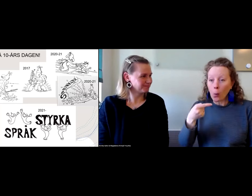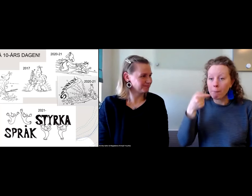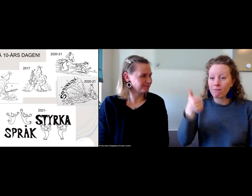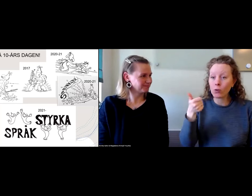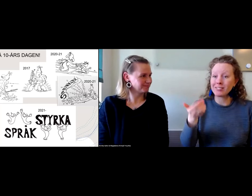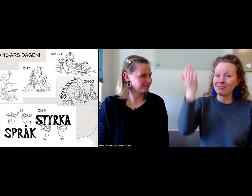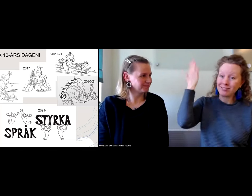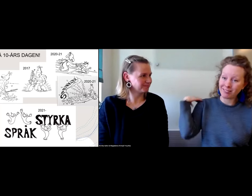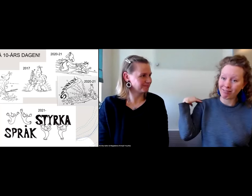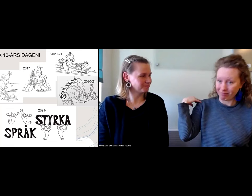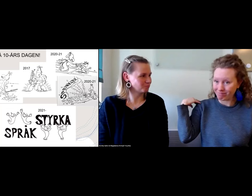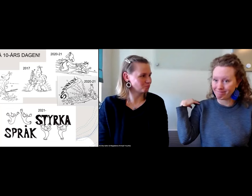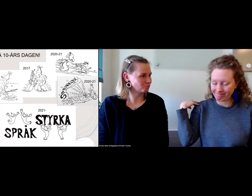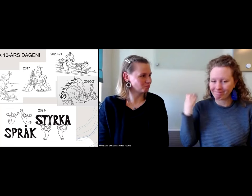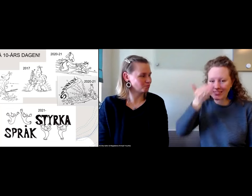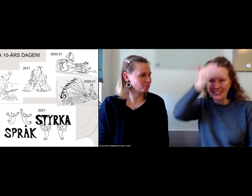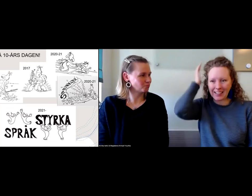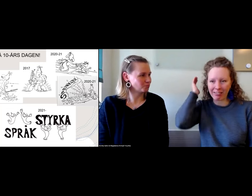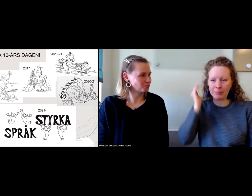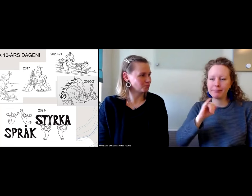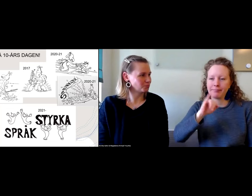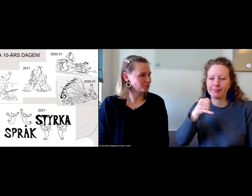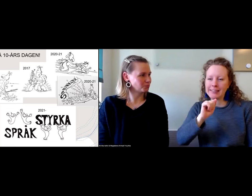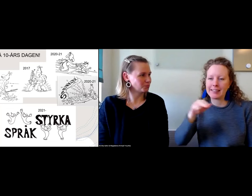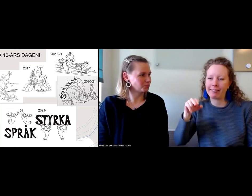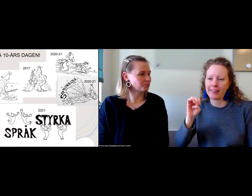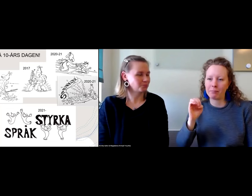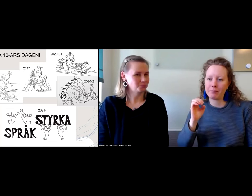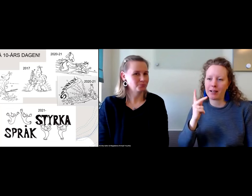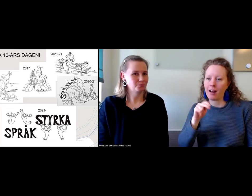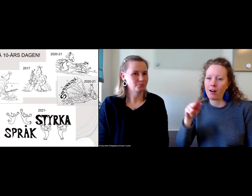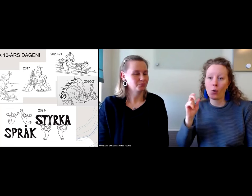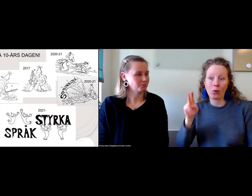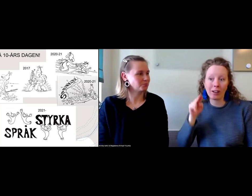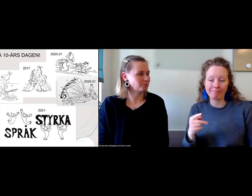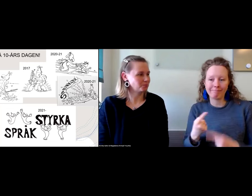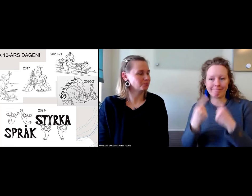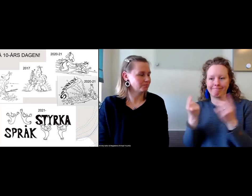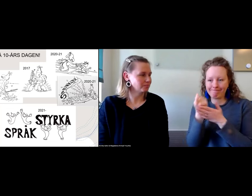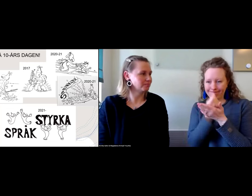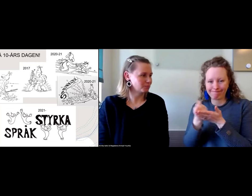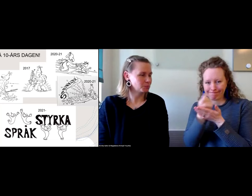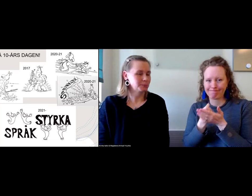piirroksia. Tässä on tämmöinen kraana symbolina. Tämä on 10 vuotta sitten Janne Tankonen